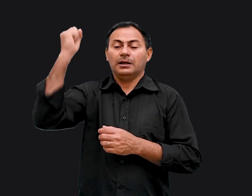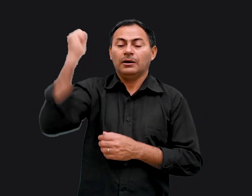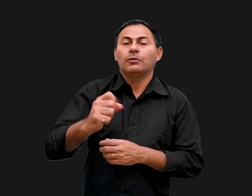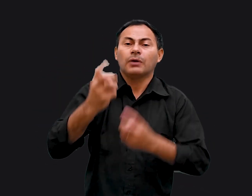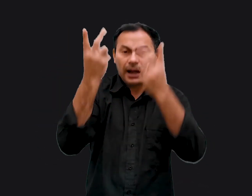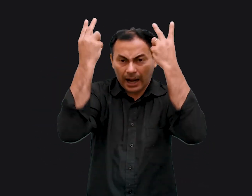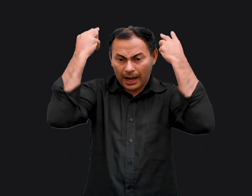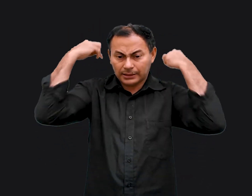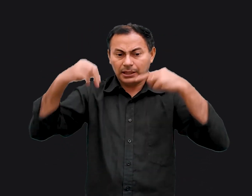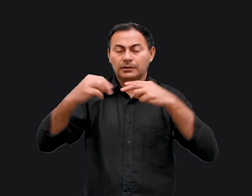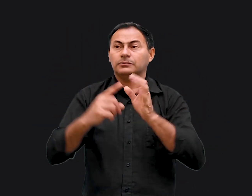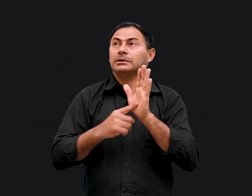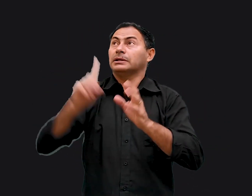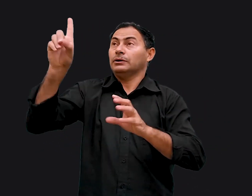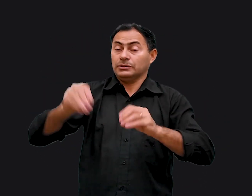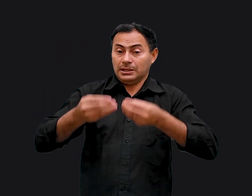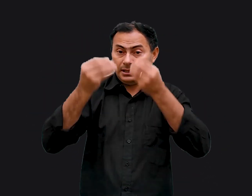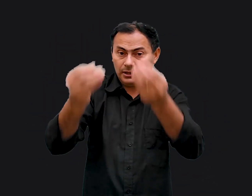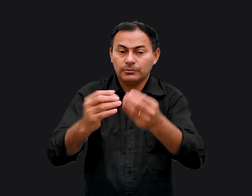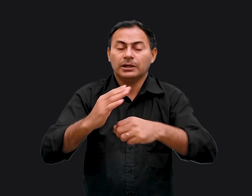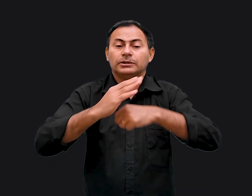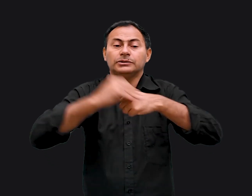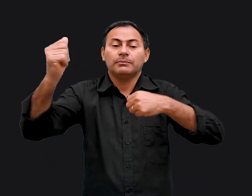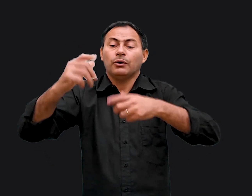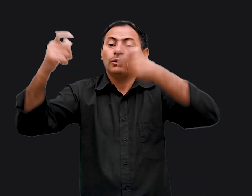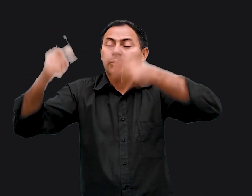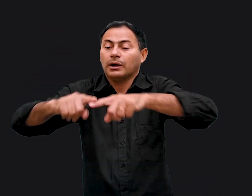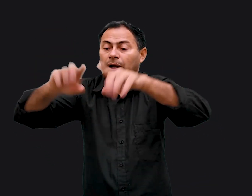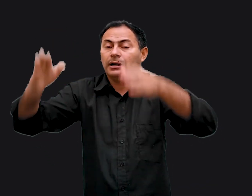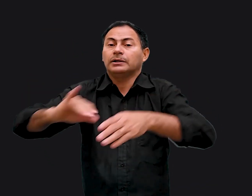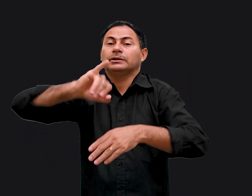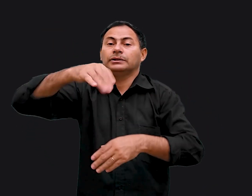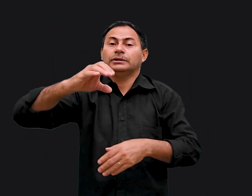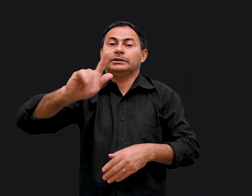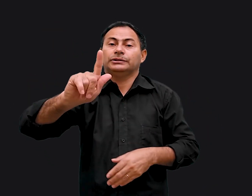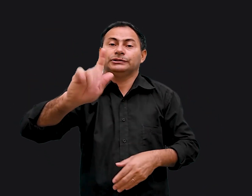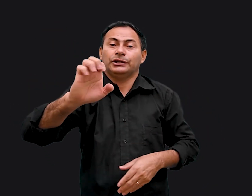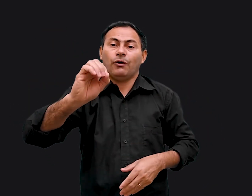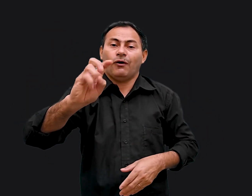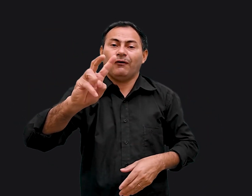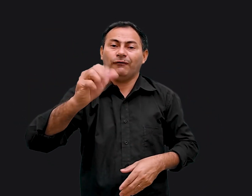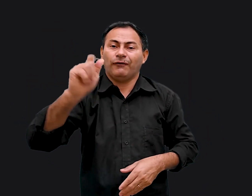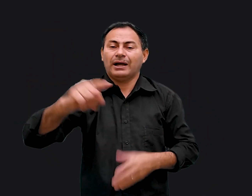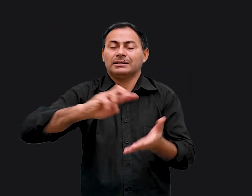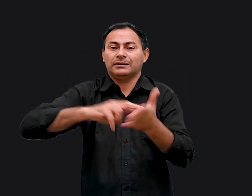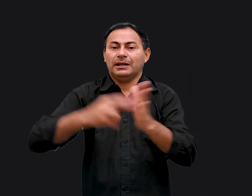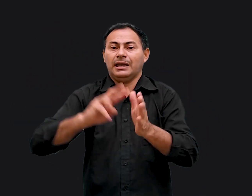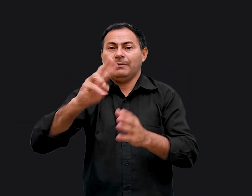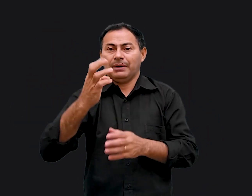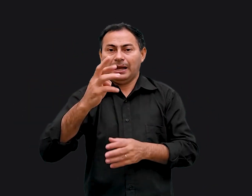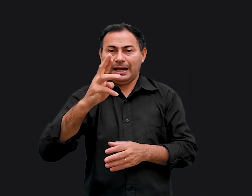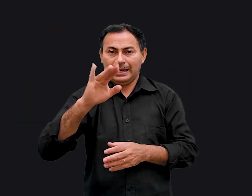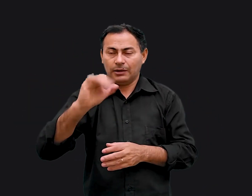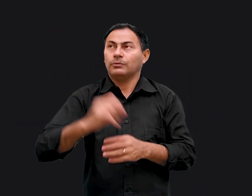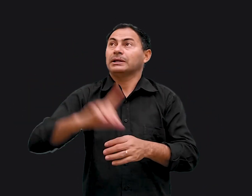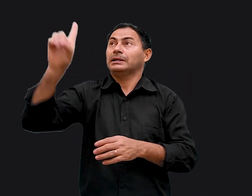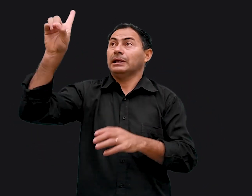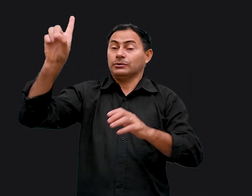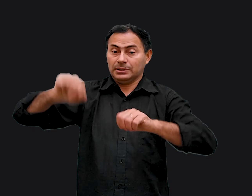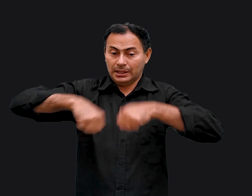sacrificou um carneiro que foi providenciado por Deus. Ele chamou aquele lugar de Jeová Jiré, que em hebraico significa Deus proverá. Isso